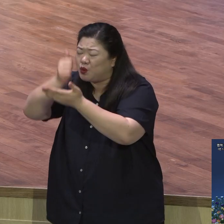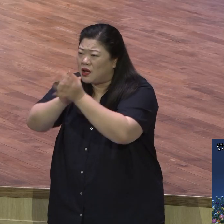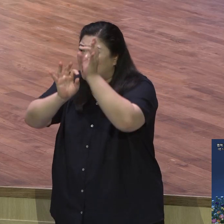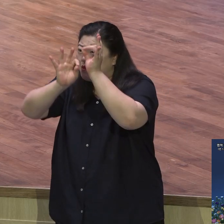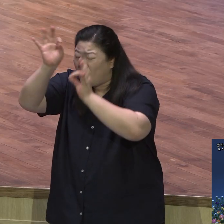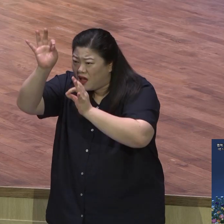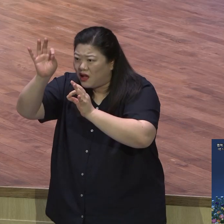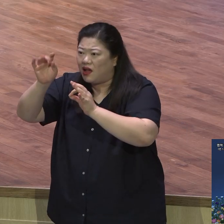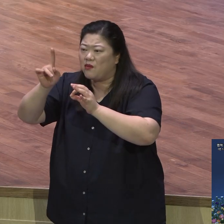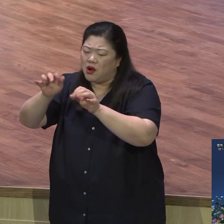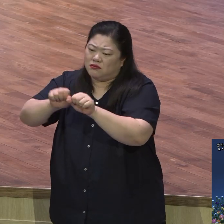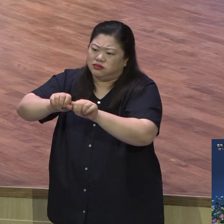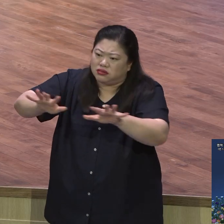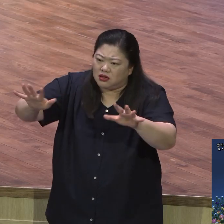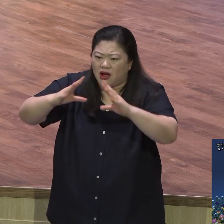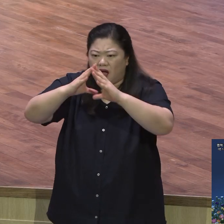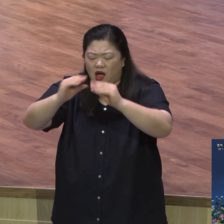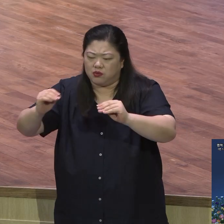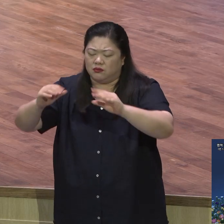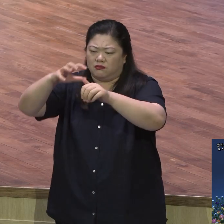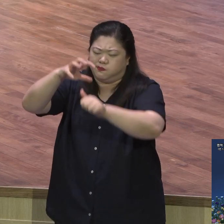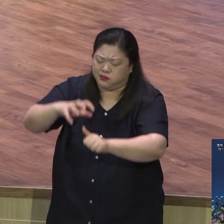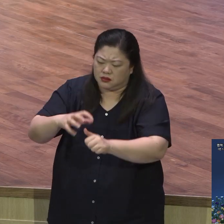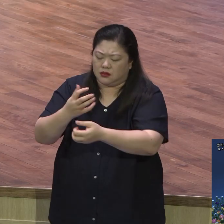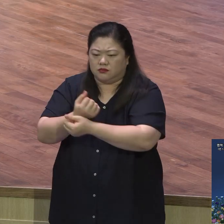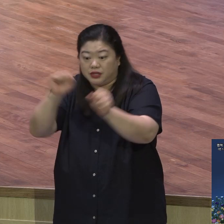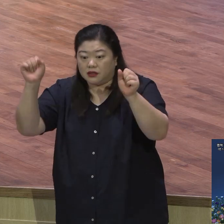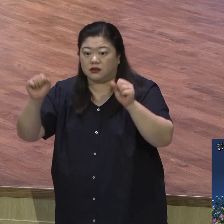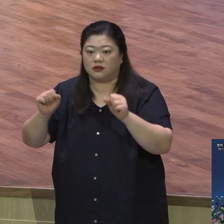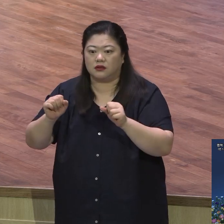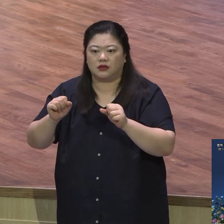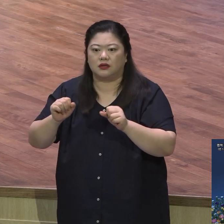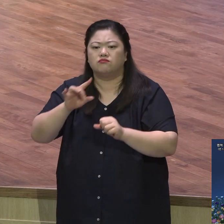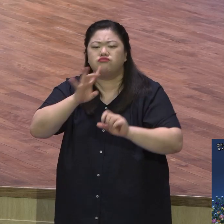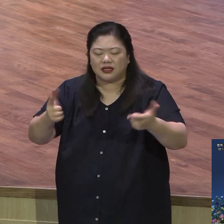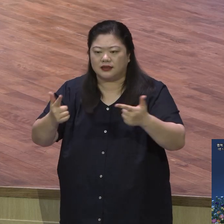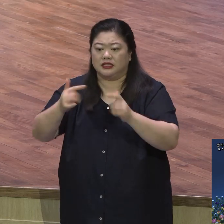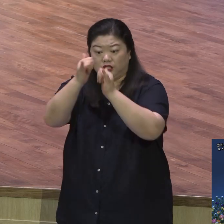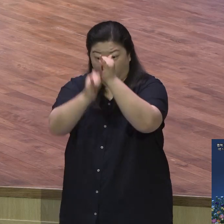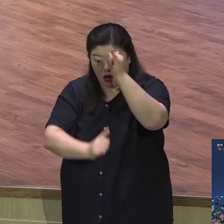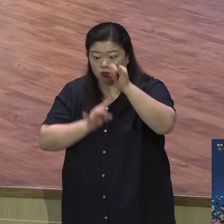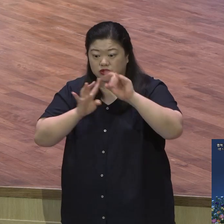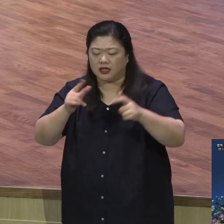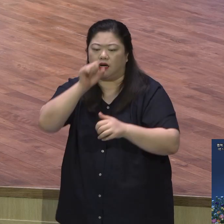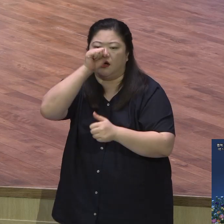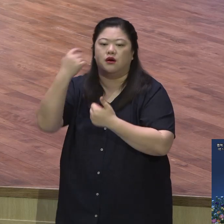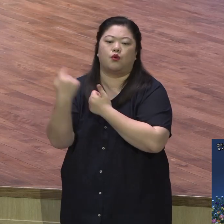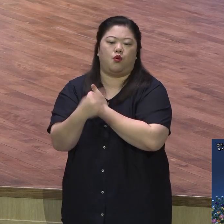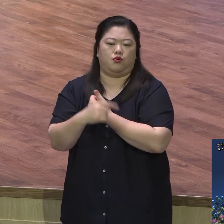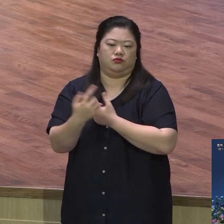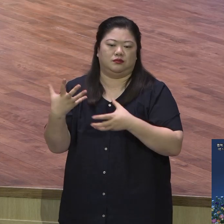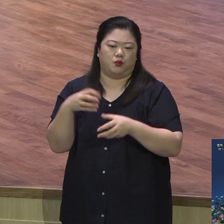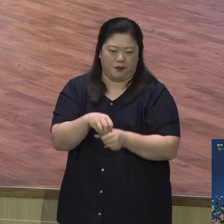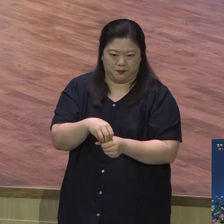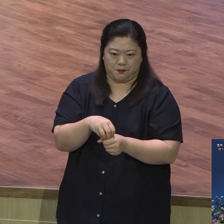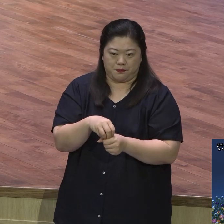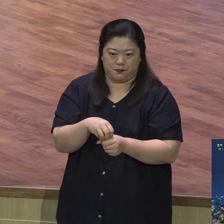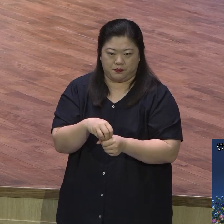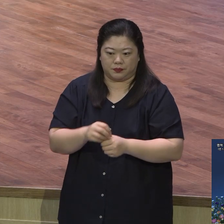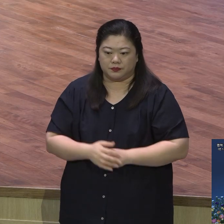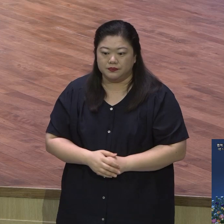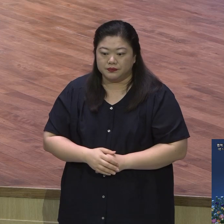속에서 영적 교훈을 가르쳐주고 있다. 영적 교훈입니다. 여러분이 말씀을 들을 때 영적으로